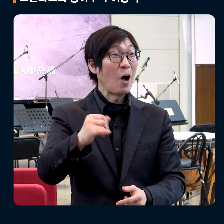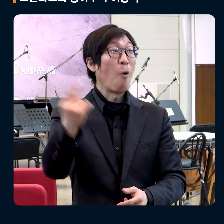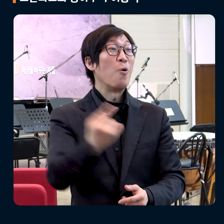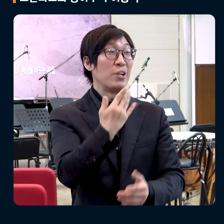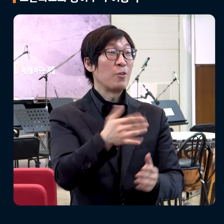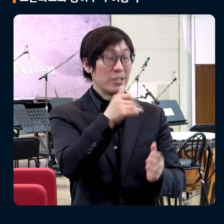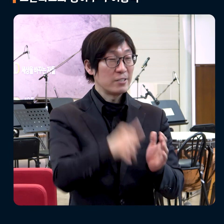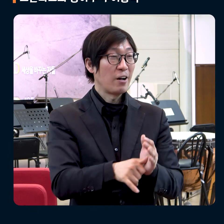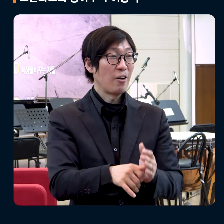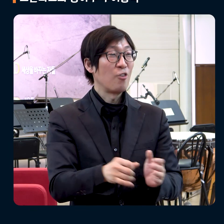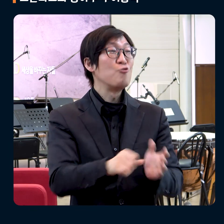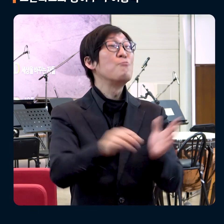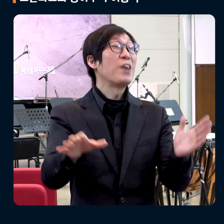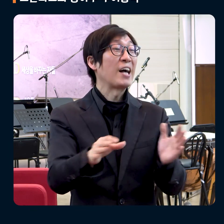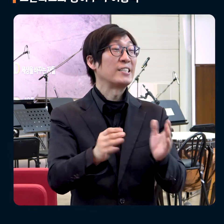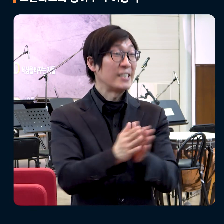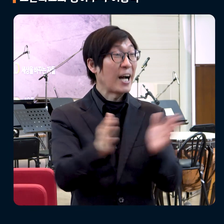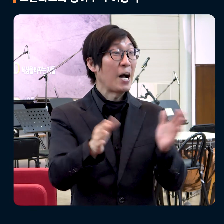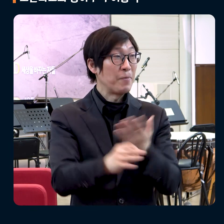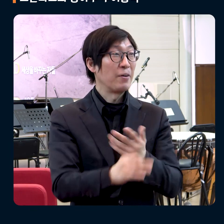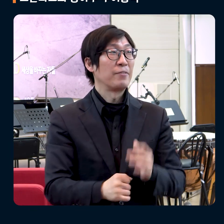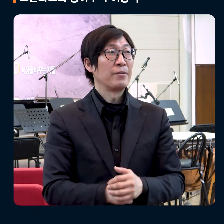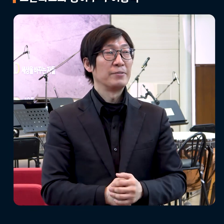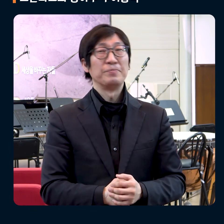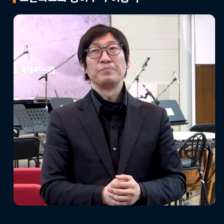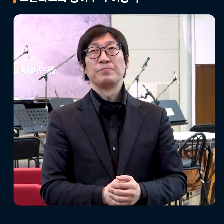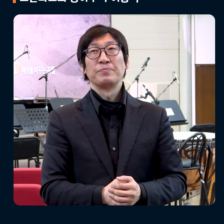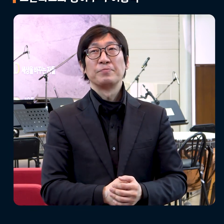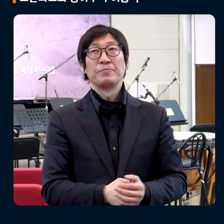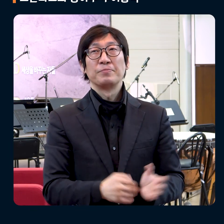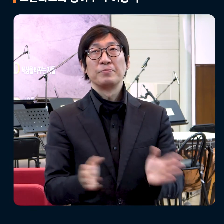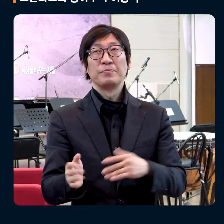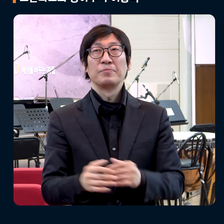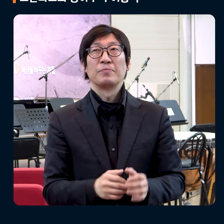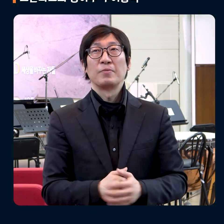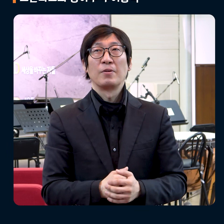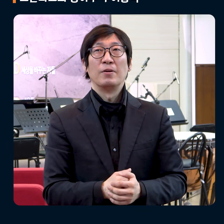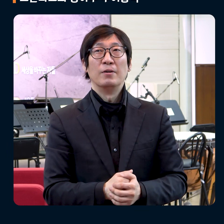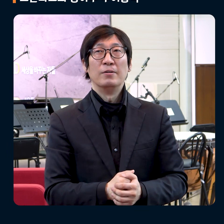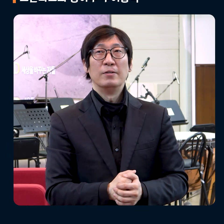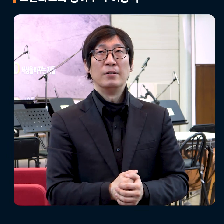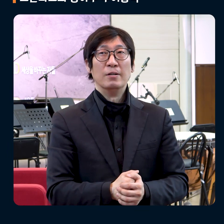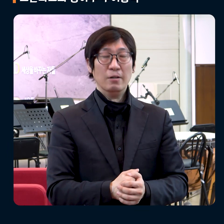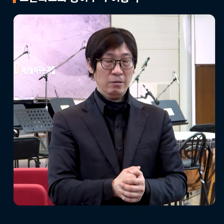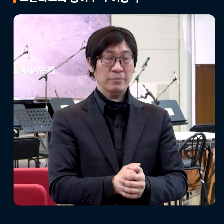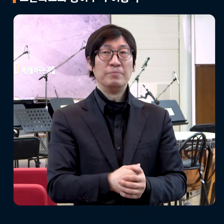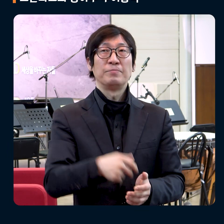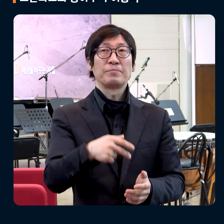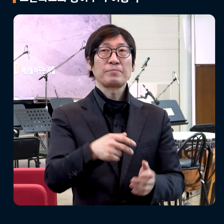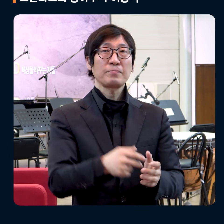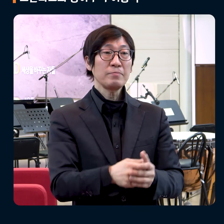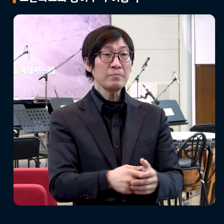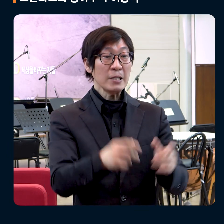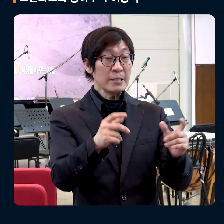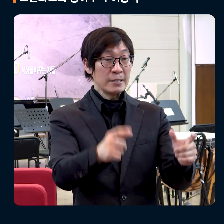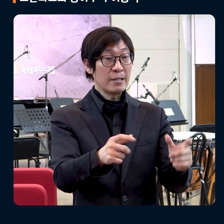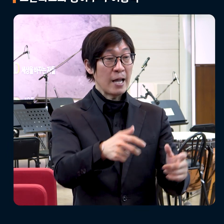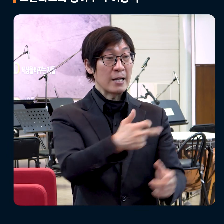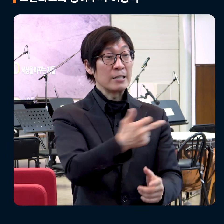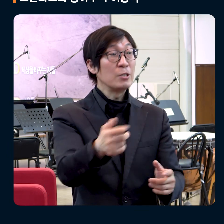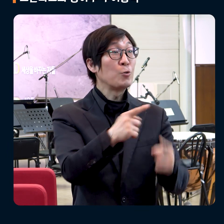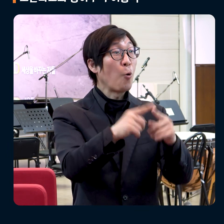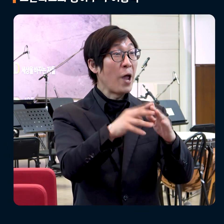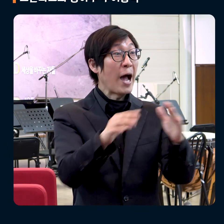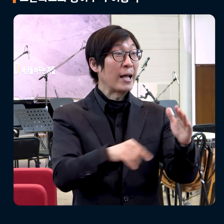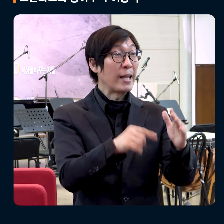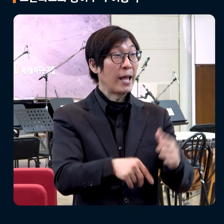제가 기도해 드릴게요. 아니 그 교회도 여러분 점점 부흥하니까 신천지가 이렇게 보다가 이거 가만히 두면 안 되겠어요. 그 지역에서 큰